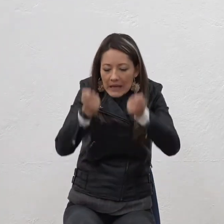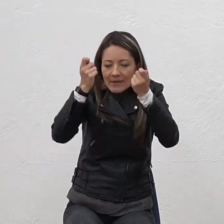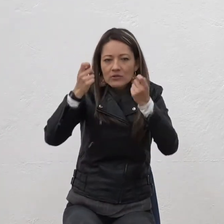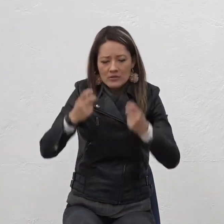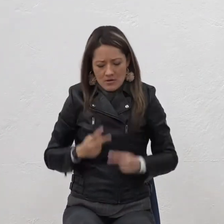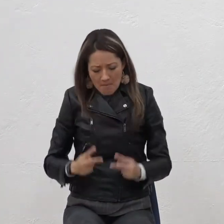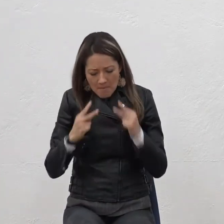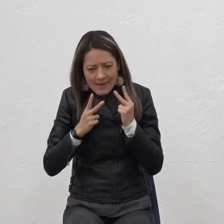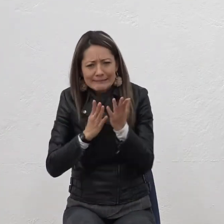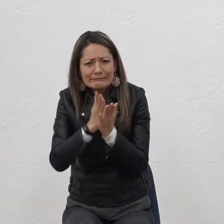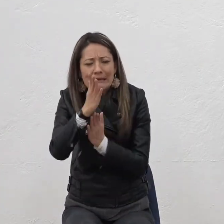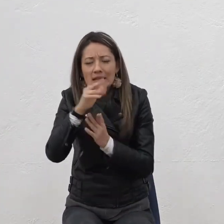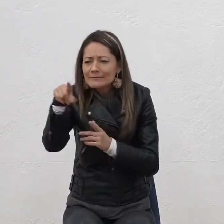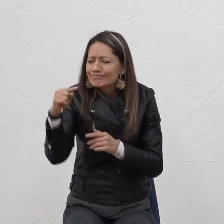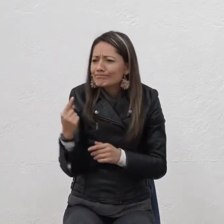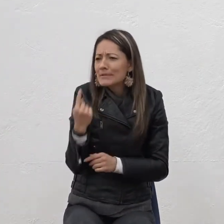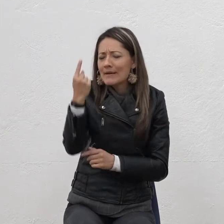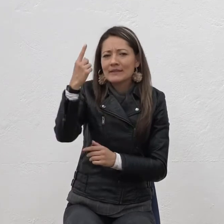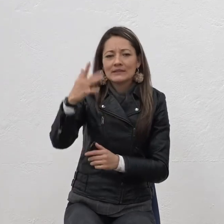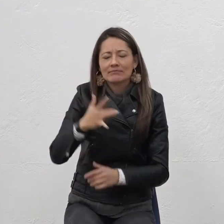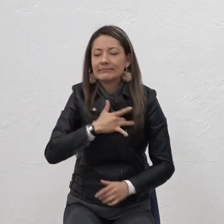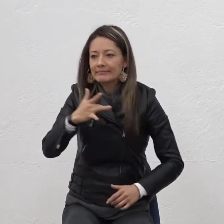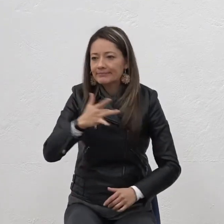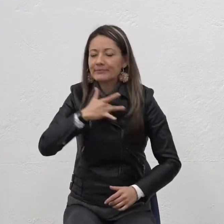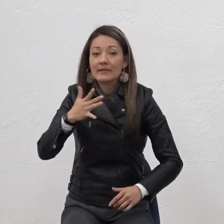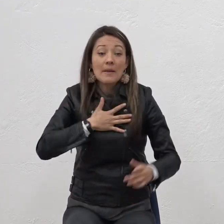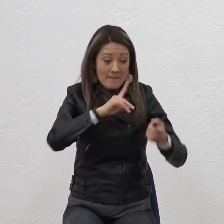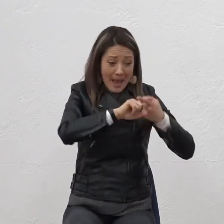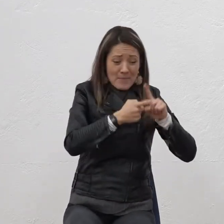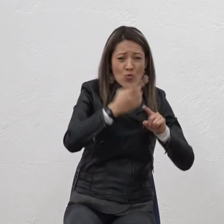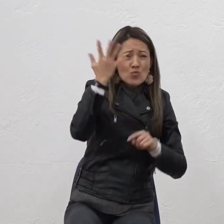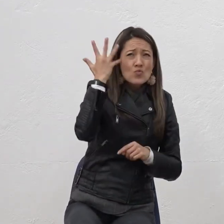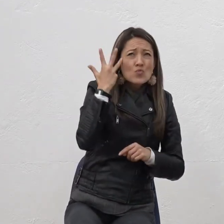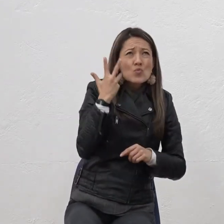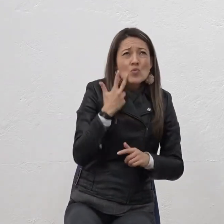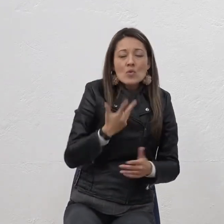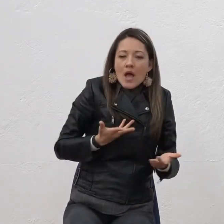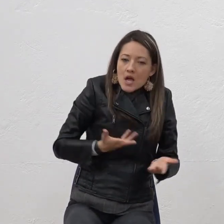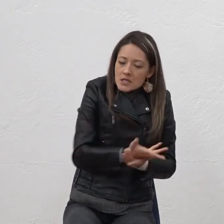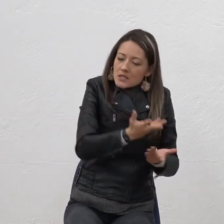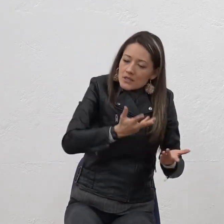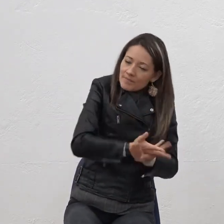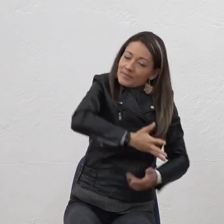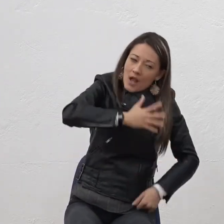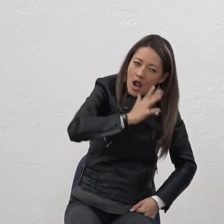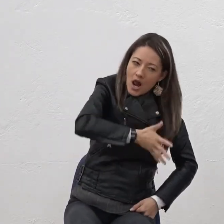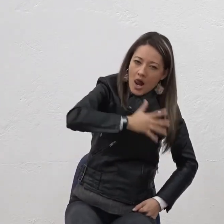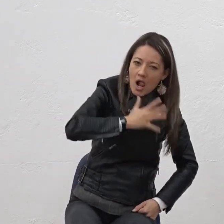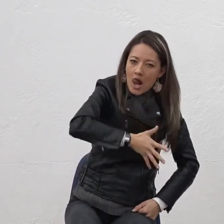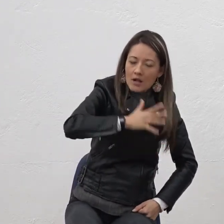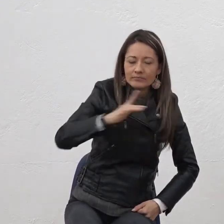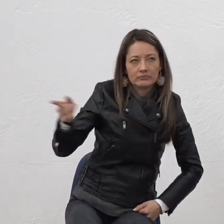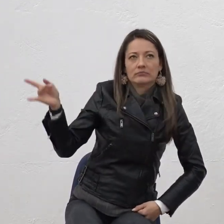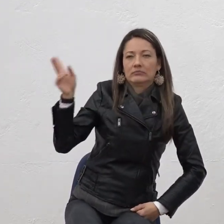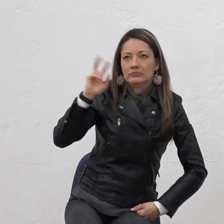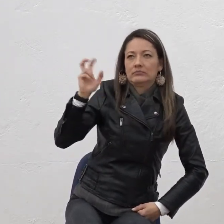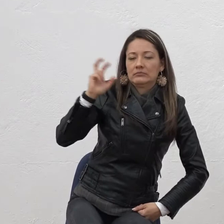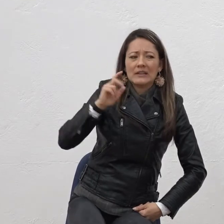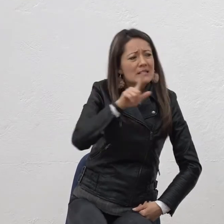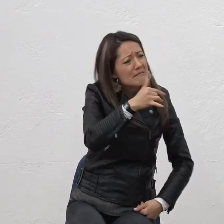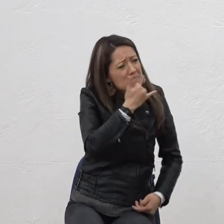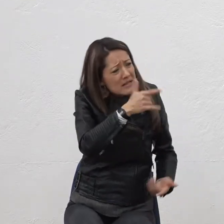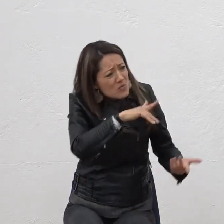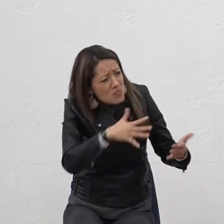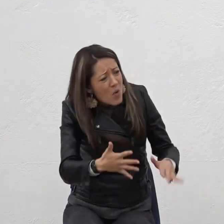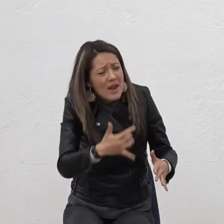a impactar mi vida, lo que decía mi amigo todos los días que me iba y me buscaba. Mira, ¿qué pasa si te